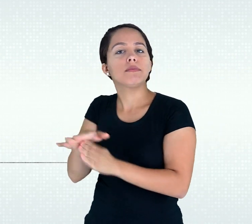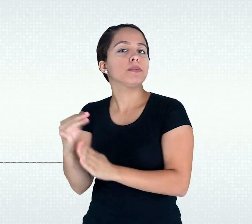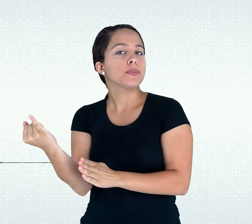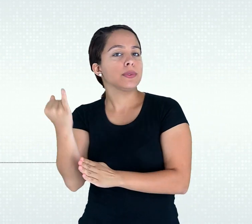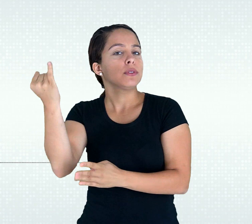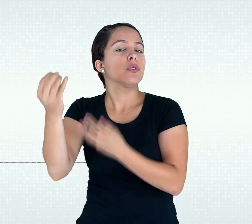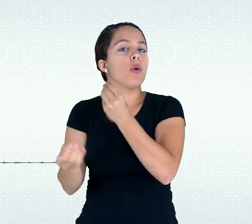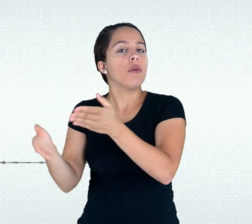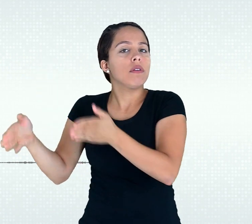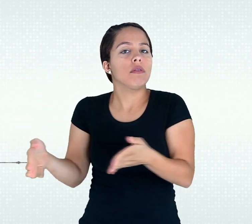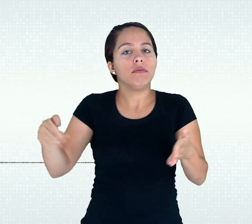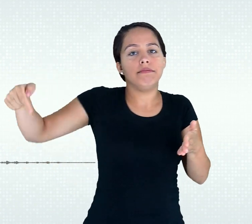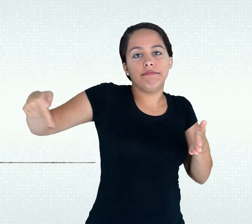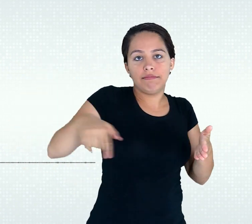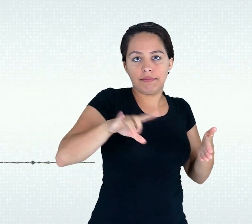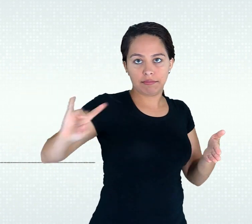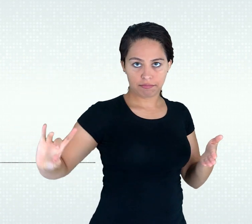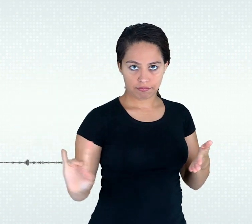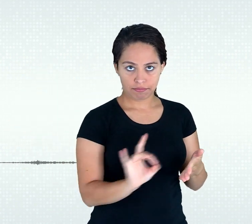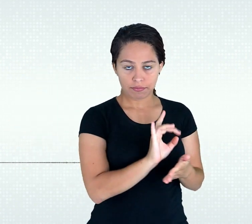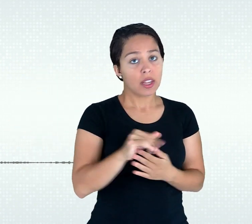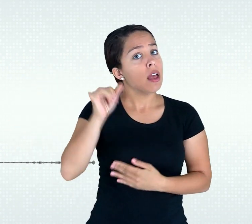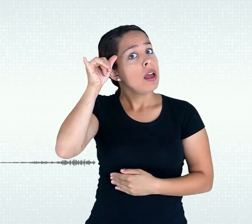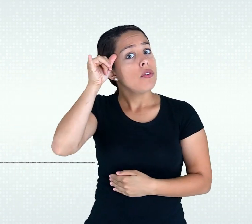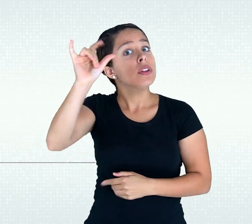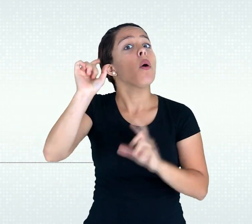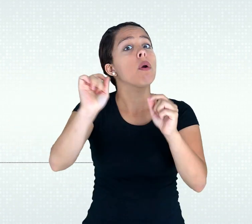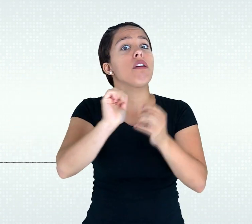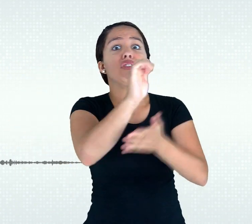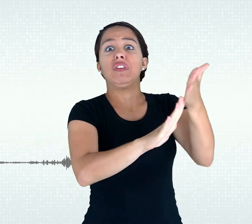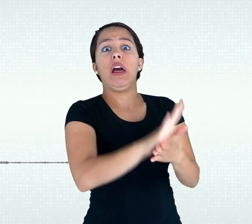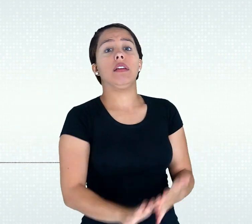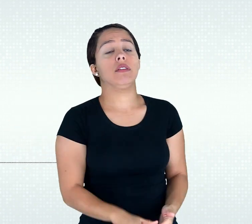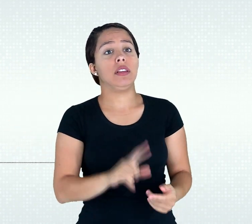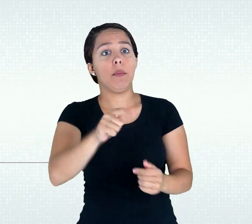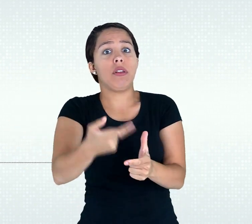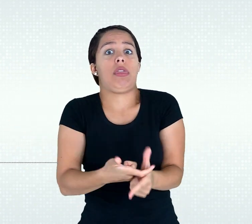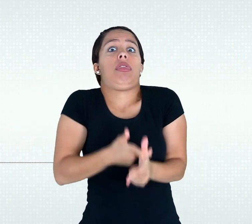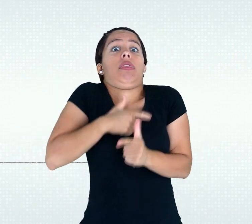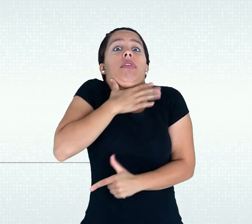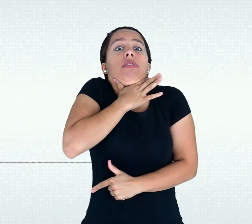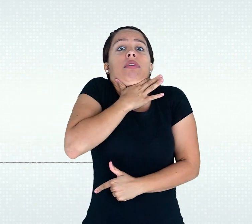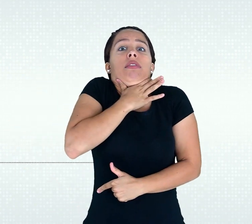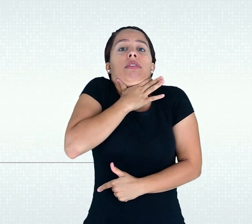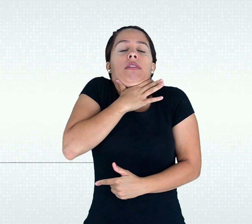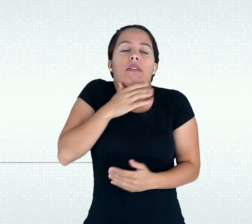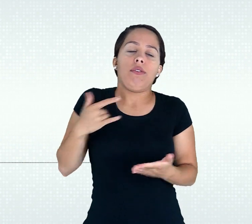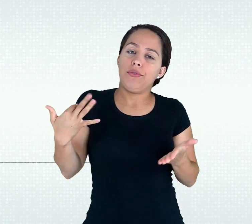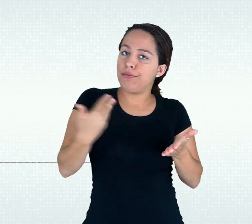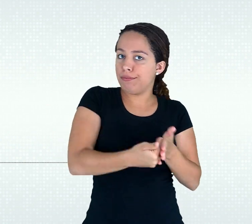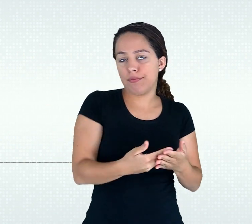evitando o acúmulo de atividades ao final do período letivo fecha aspas